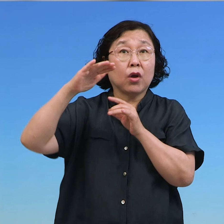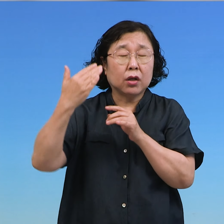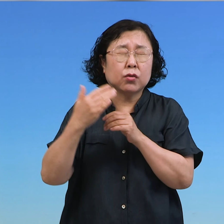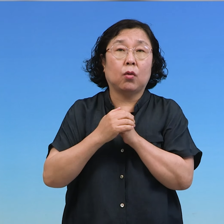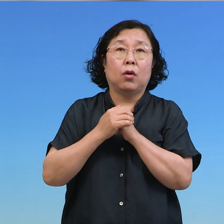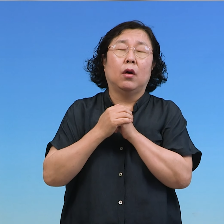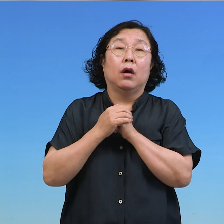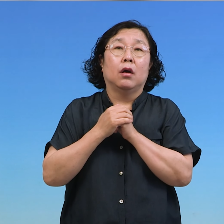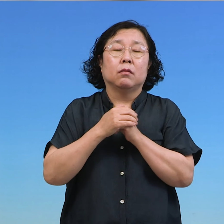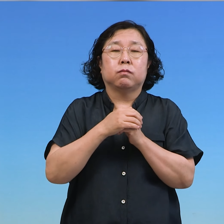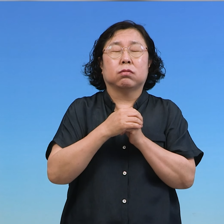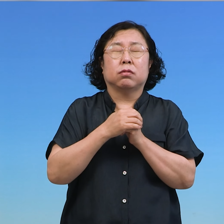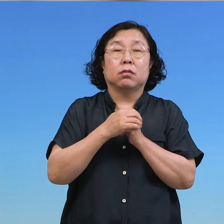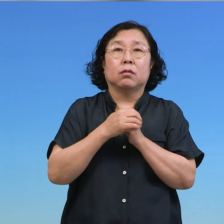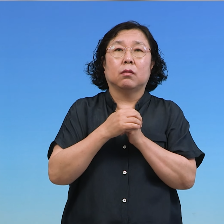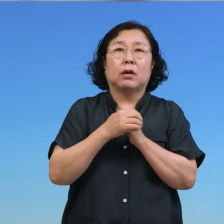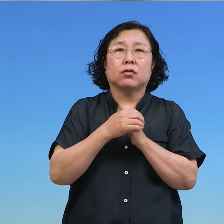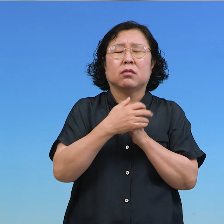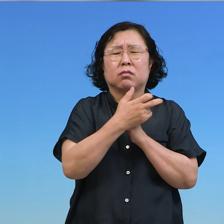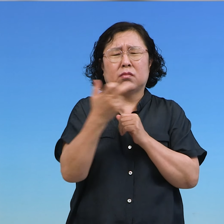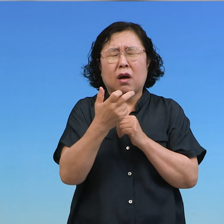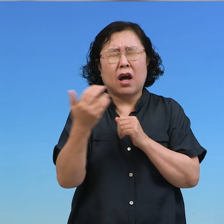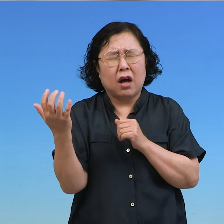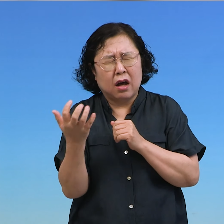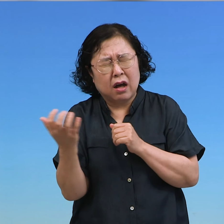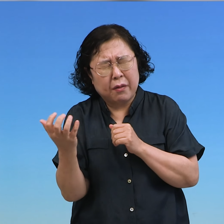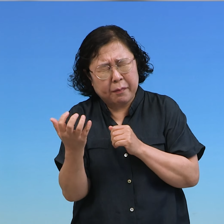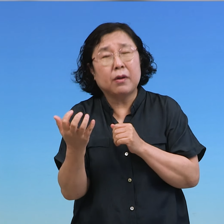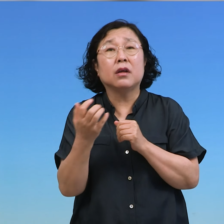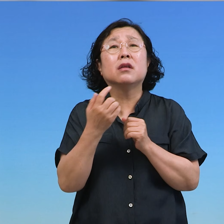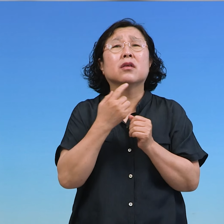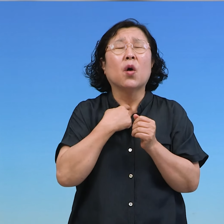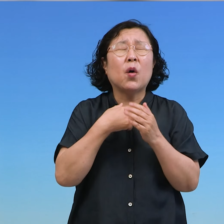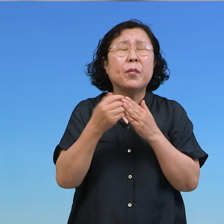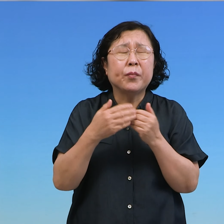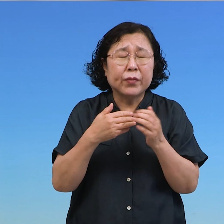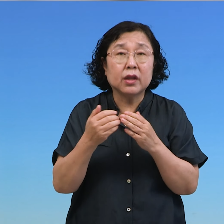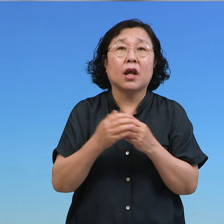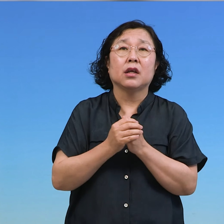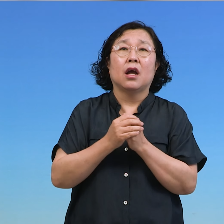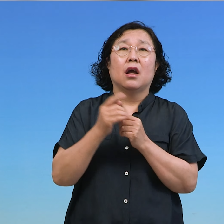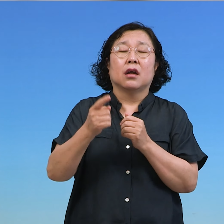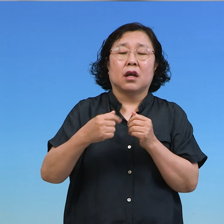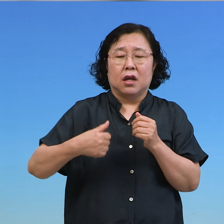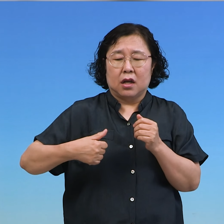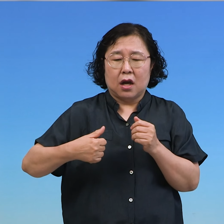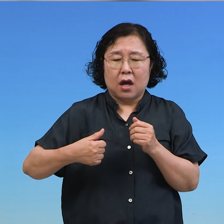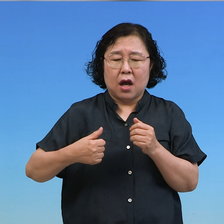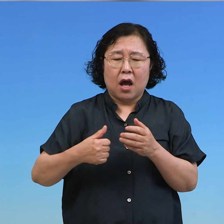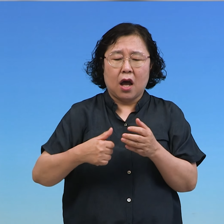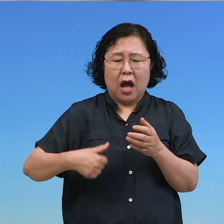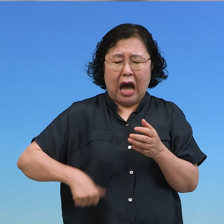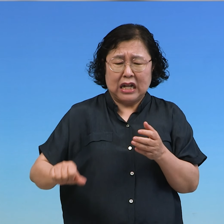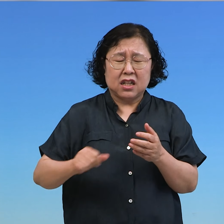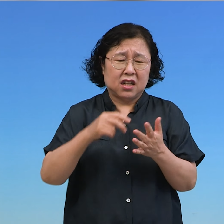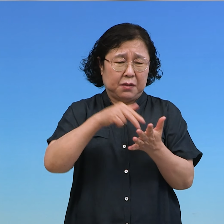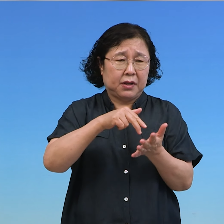자녀 입장에서 사랑하는 부모님이 그렇게 고통당하시는 걸 지켜보는 게